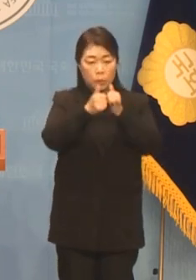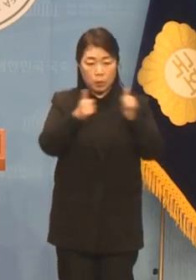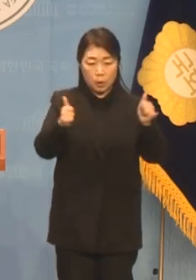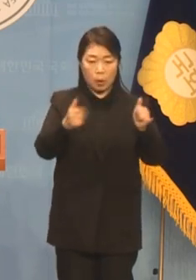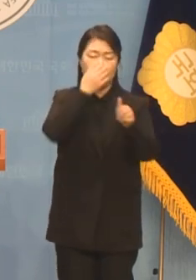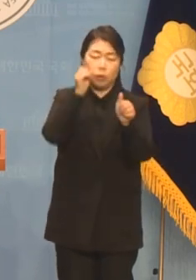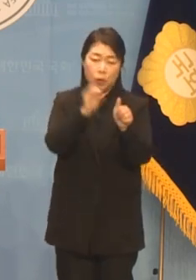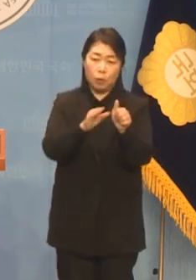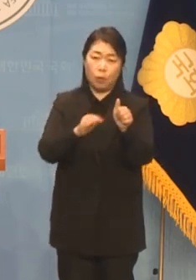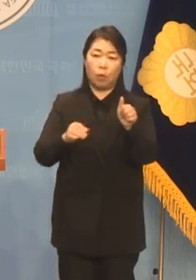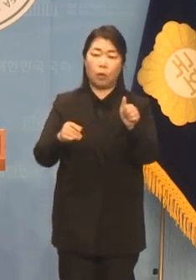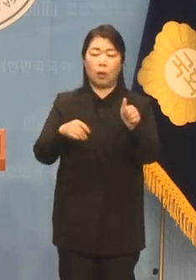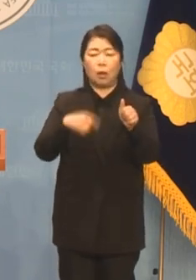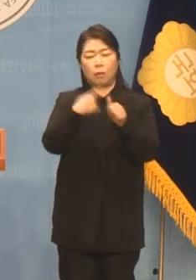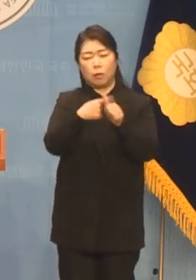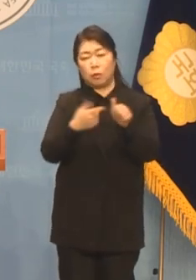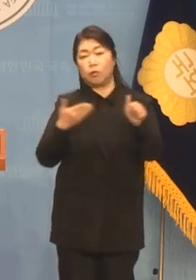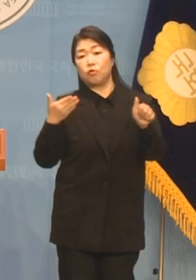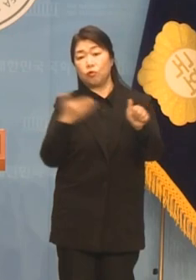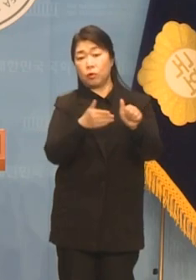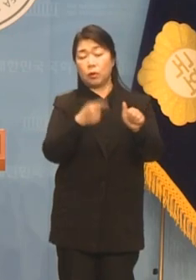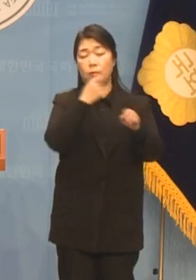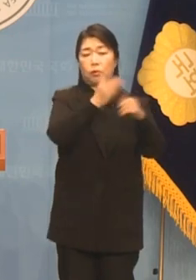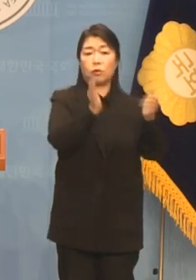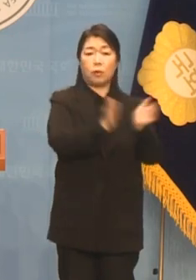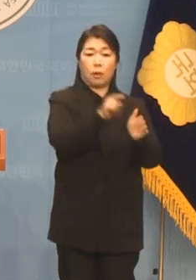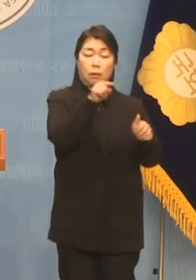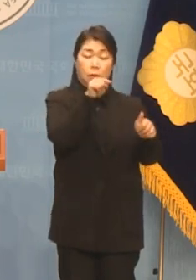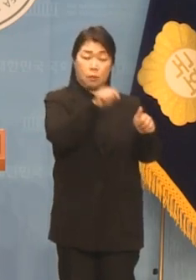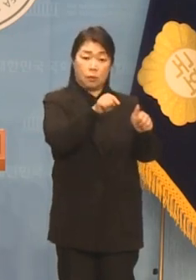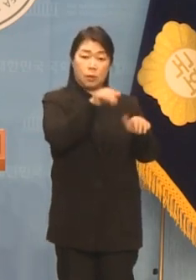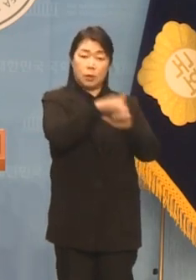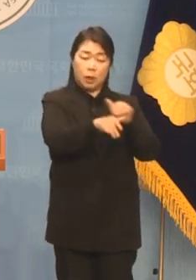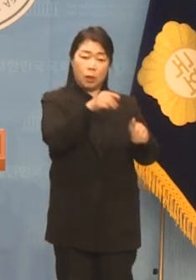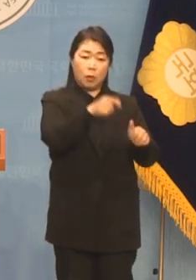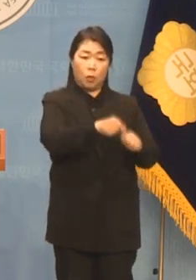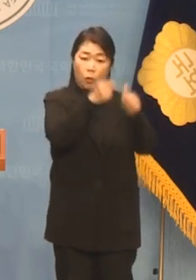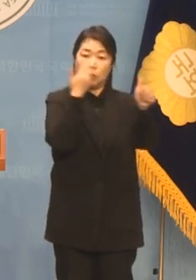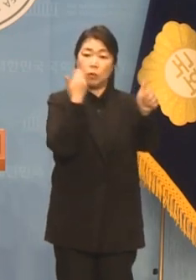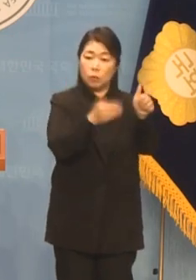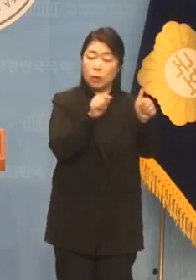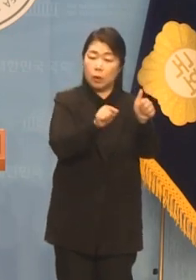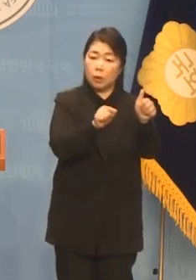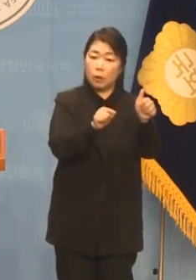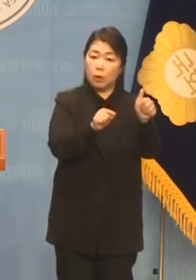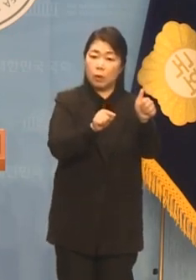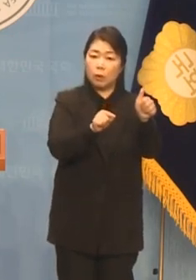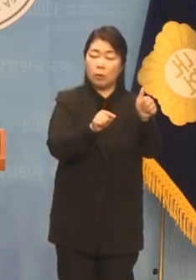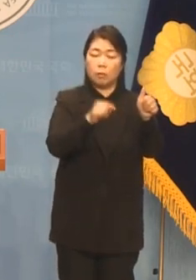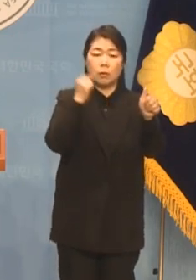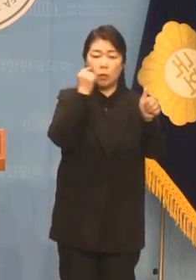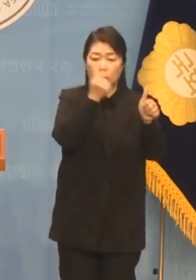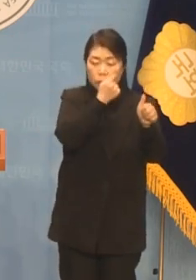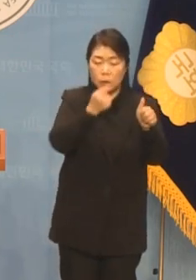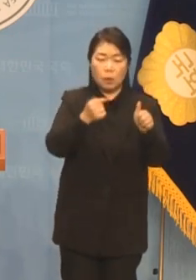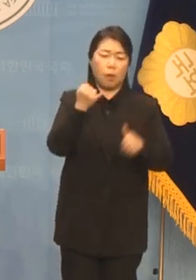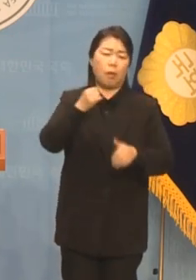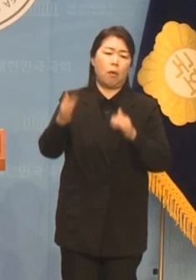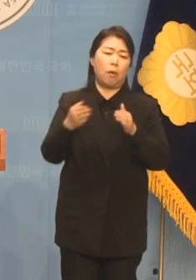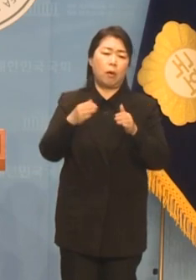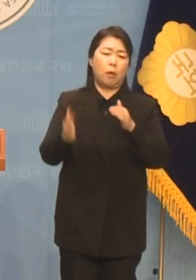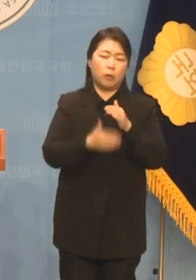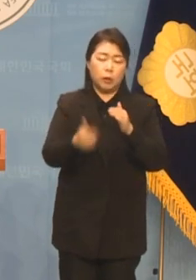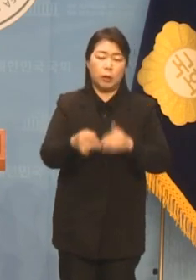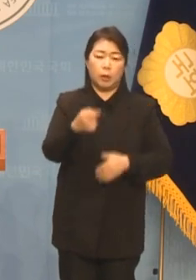무시하고 모욕하는 민주당 공천이 단순한 검정의 부실한 부실